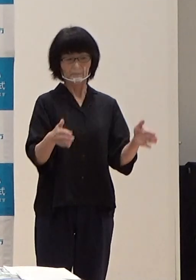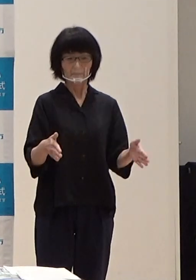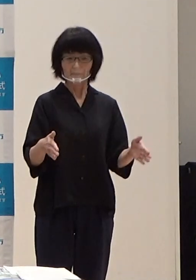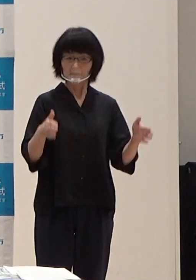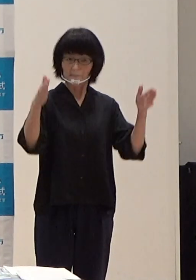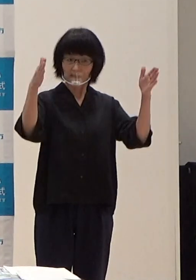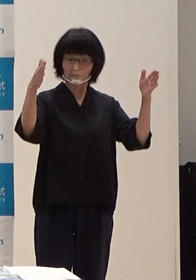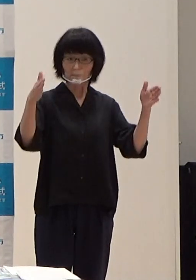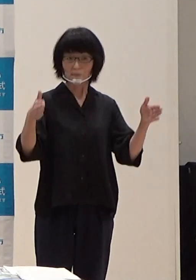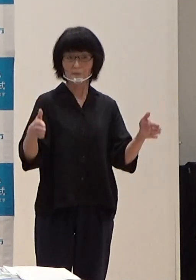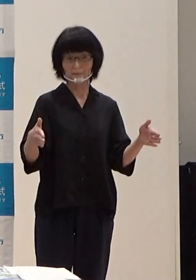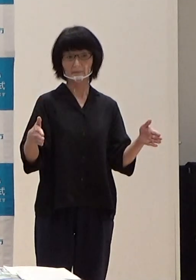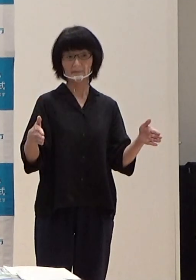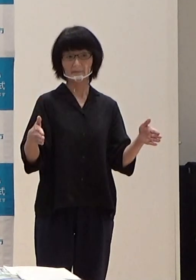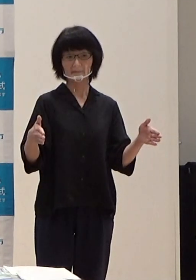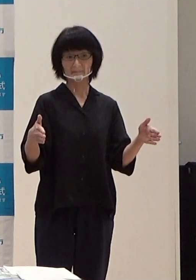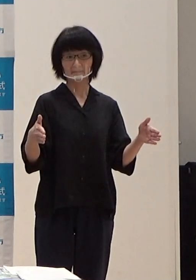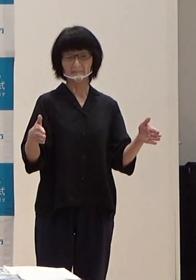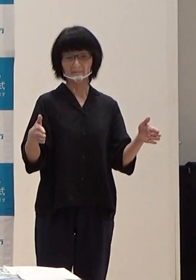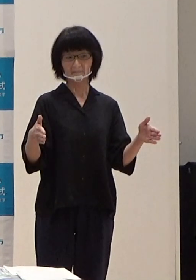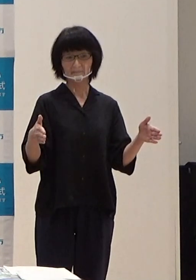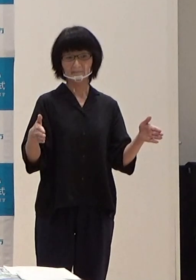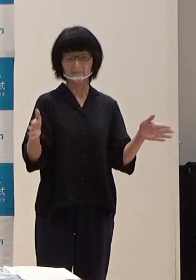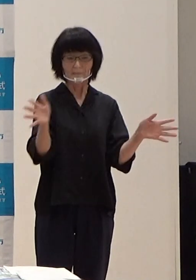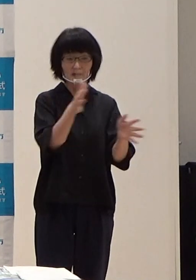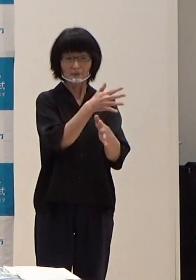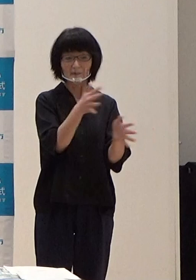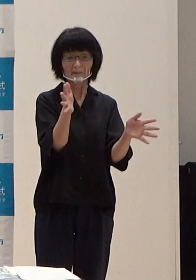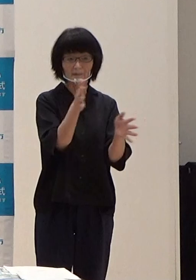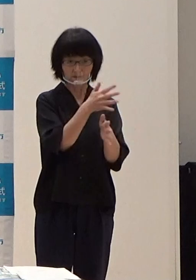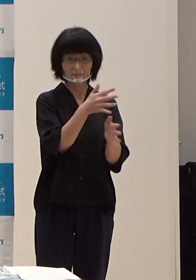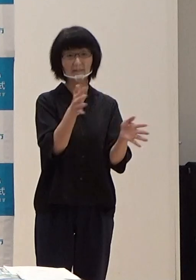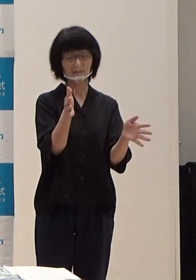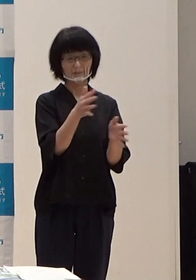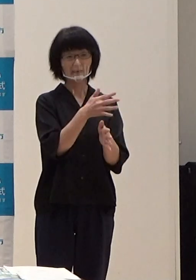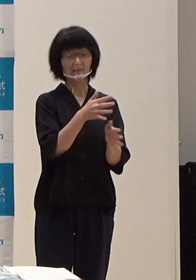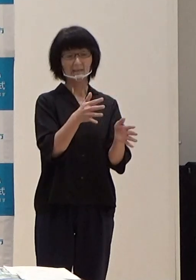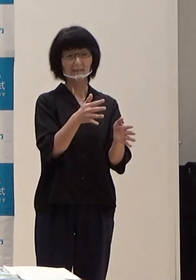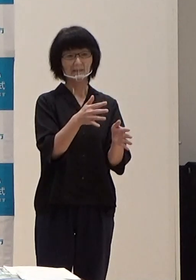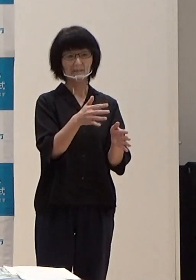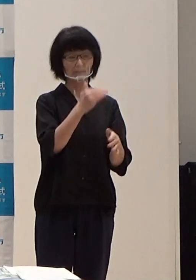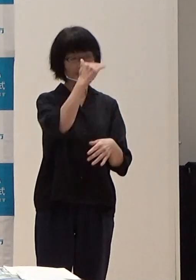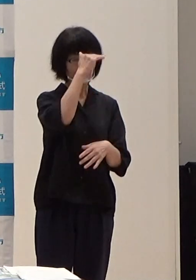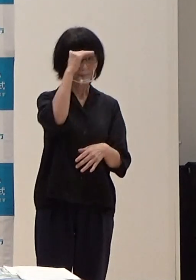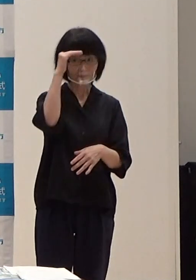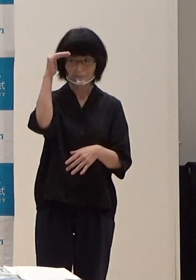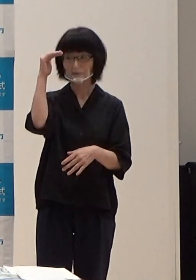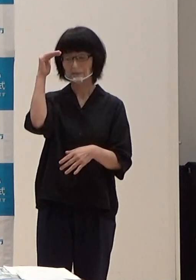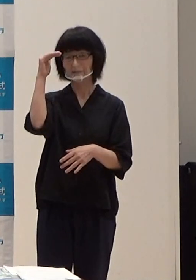く、静かに窓の外の景色も見ながらですね、